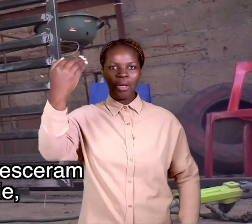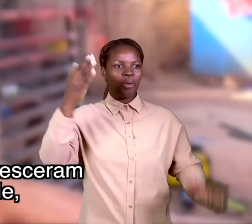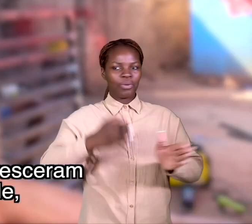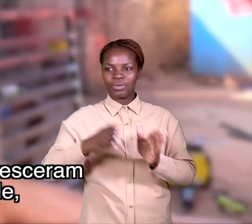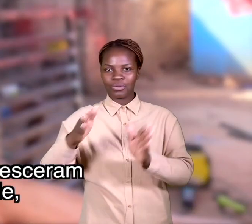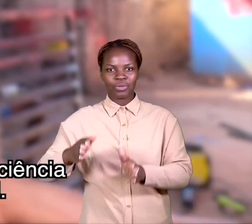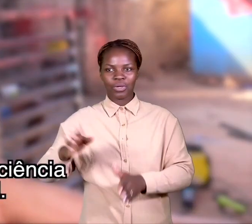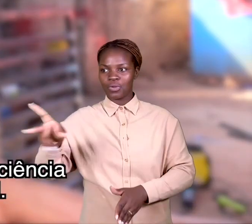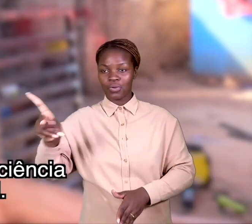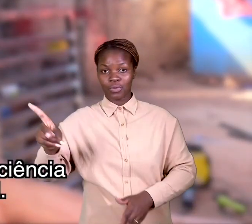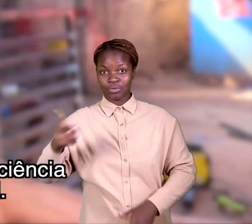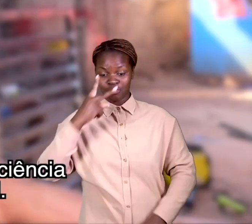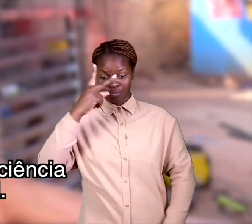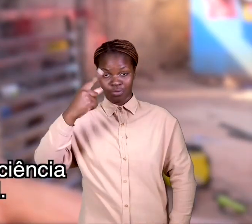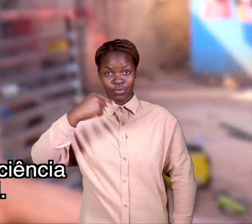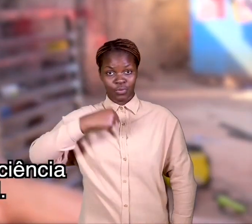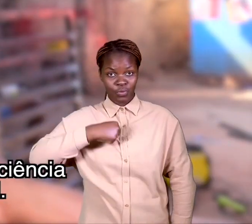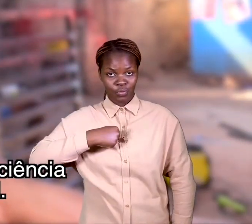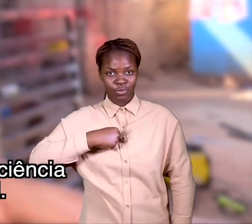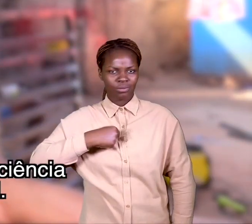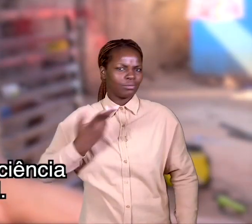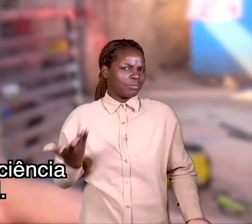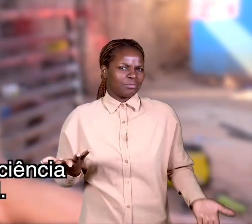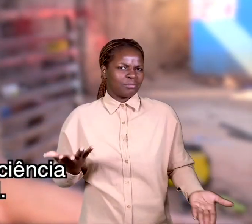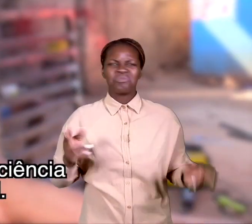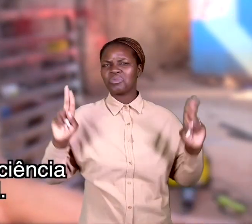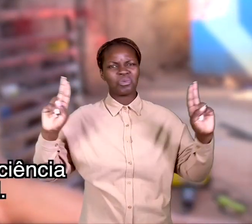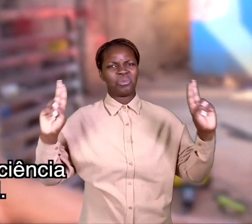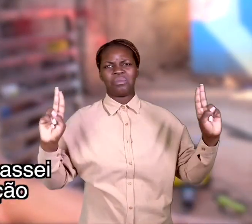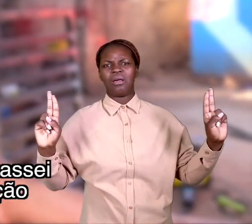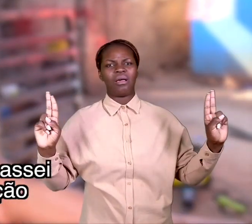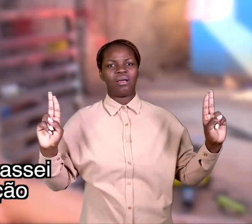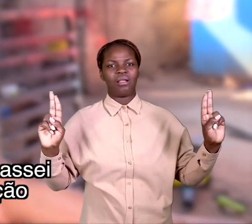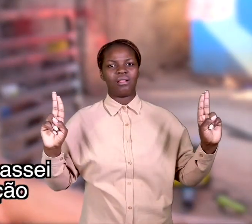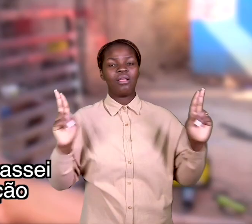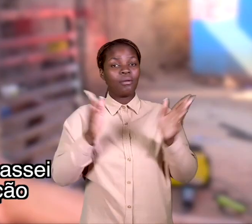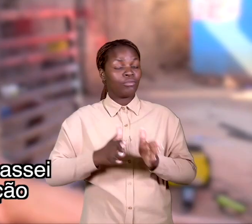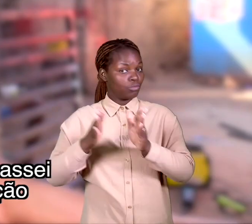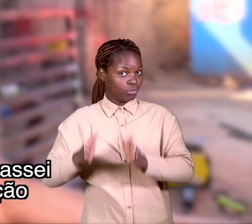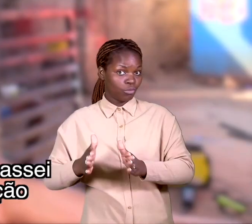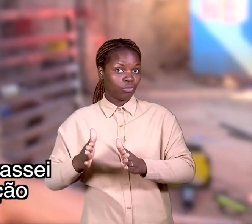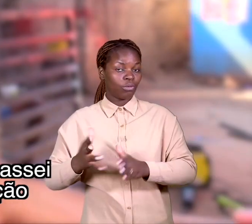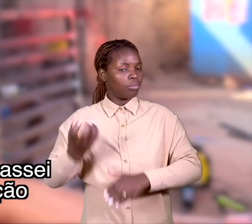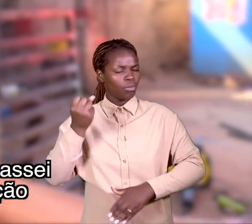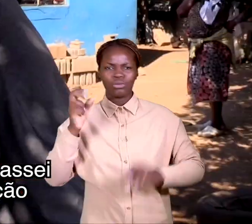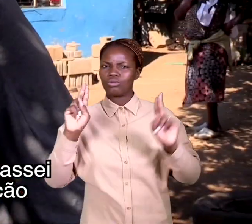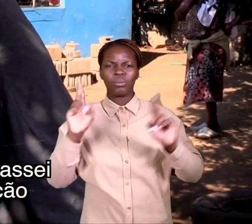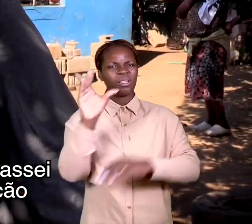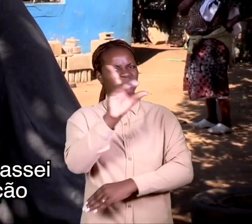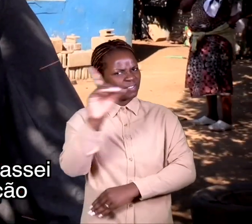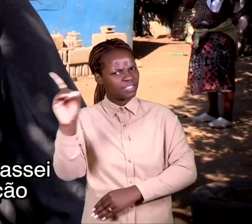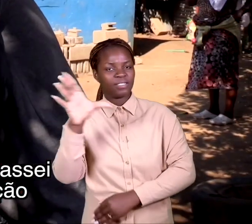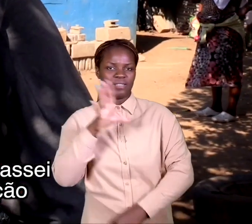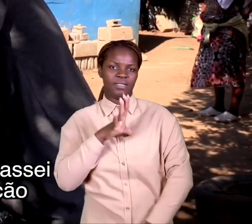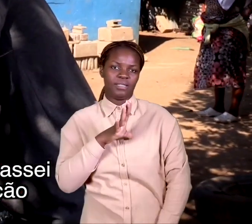normal em que alguém pode estar aí com uma deficiência. Em relação à escola, na escola não houve nenhum